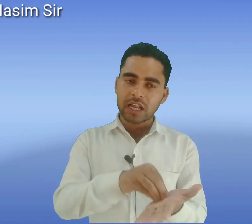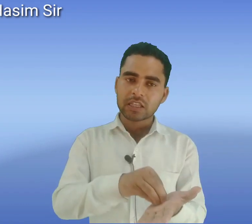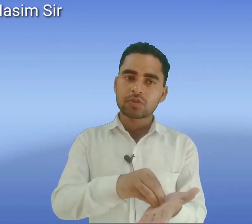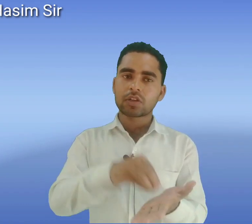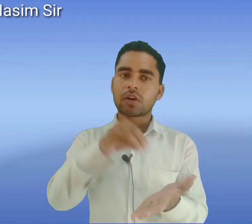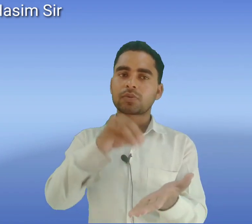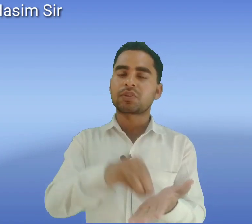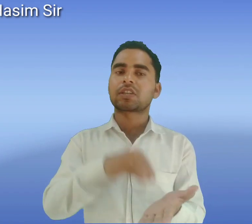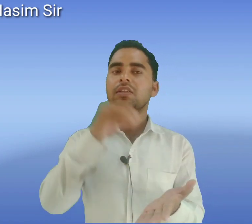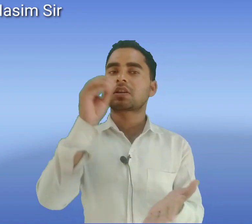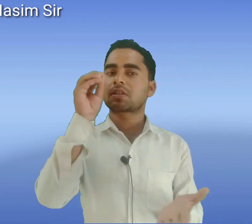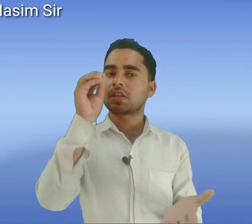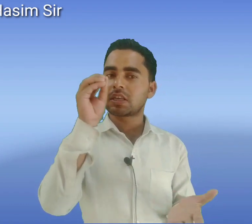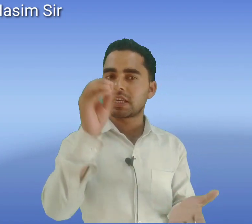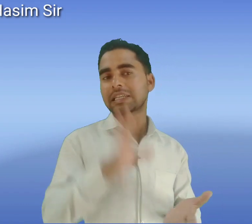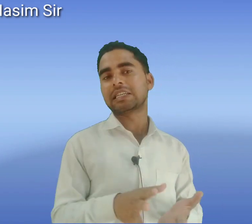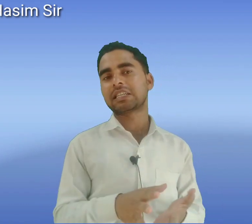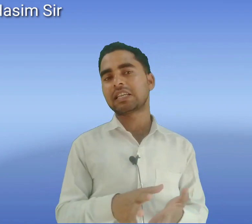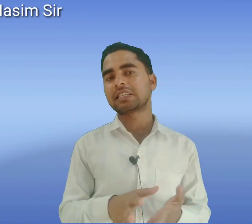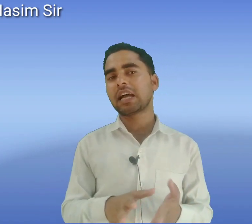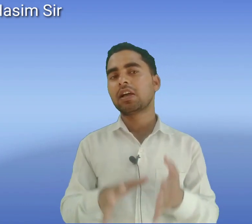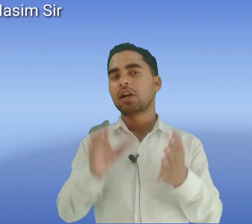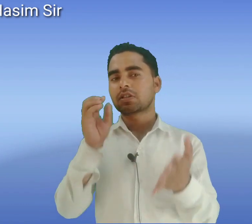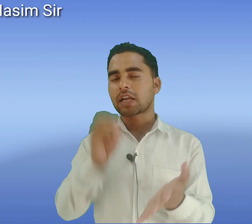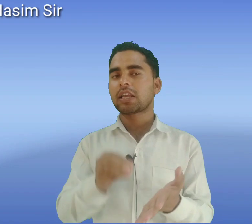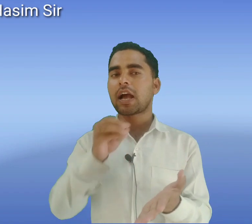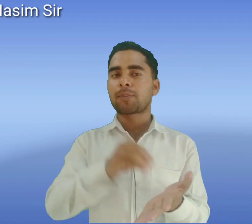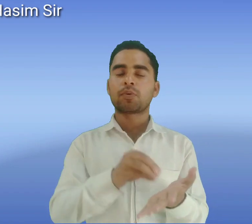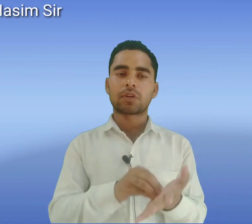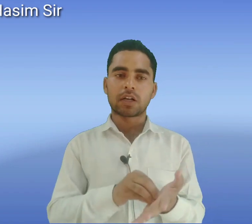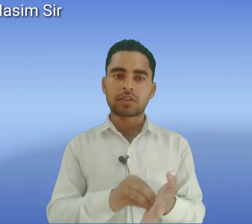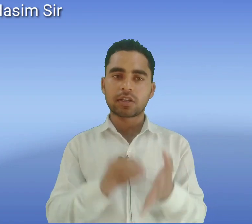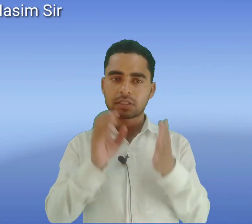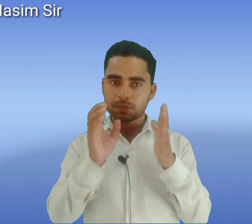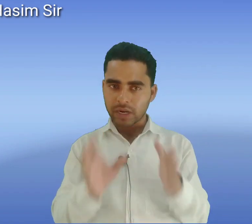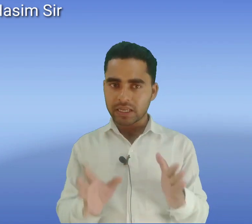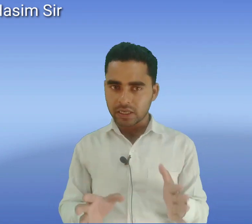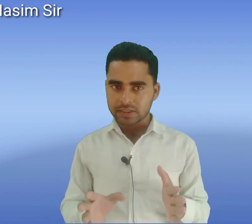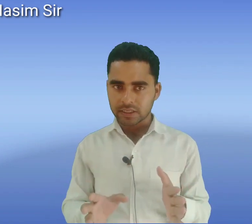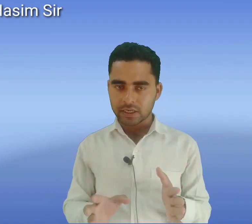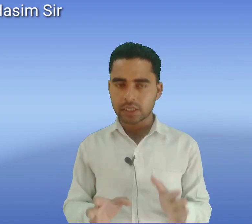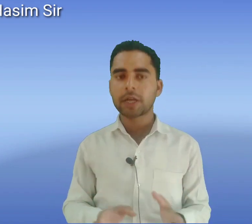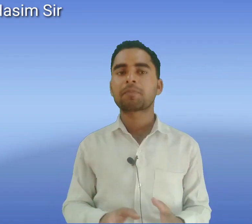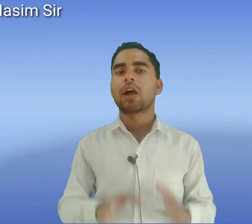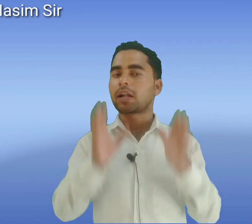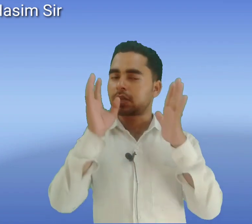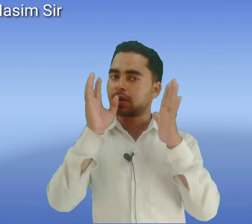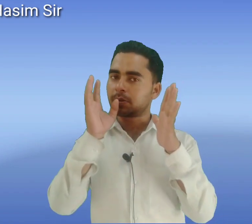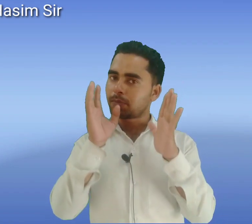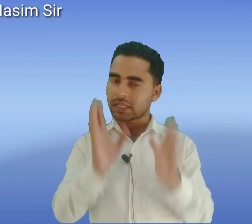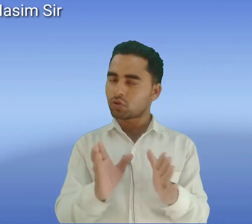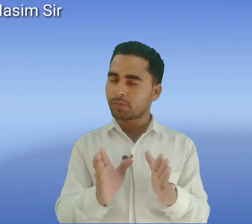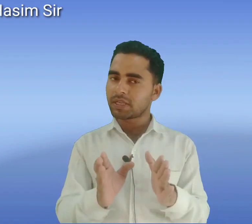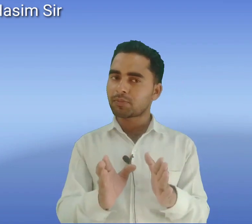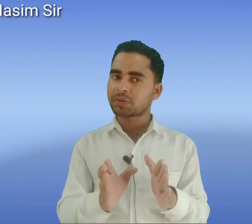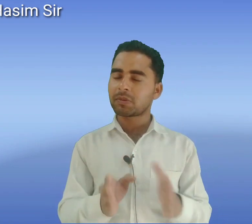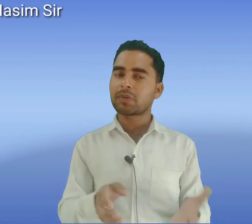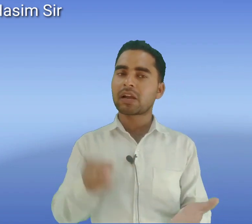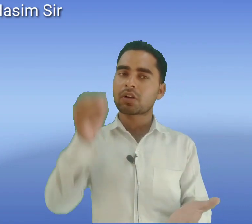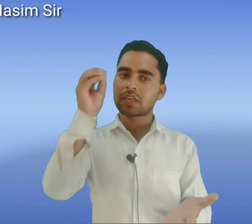ट्विटर चलाते हुए तब ट्वीट कर सकते हैं कि एक डेट दिया जाए ताकि आप लोग अच्छी तरह से फ्राई कर सकते हैं ठीक है अच्छा एक बात तो अभी आपको समझना है